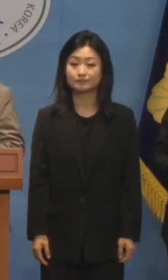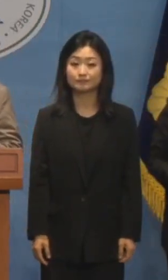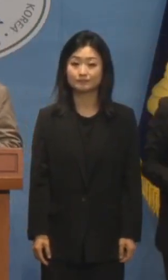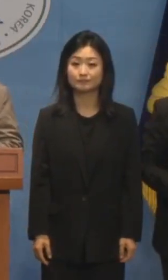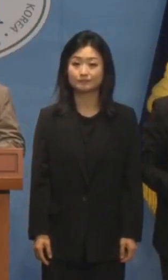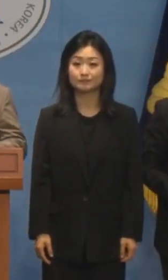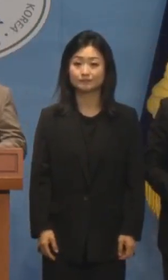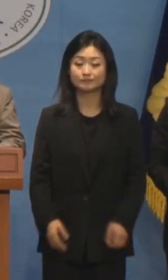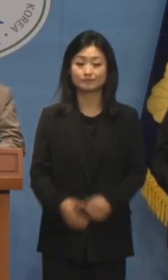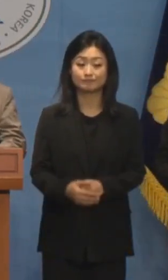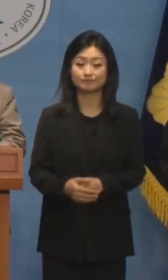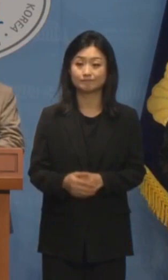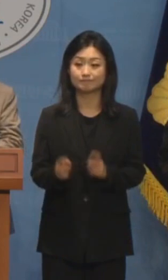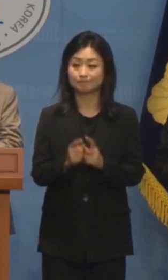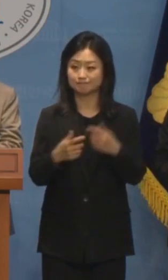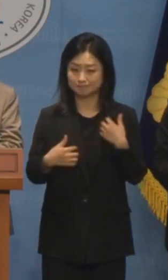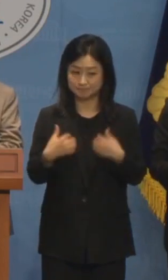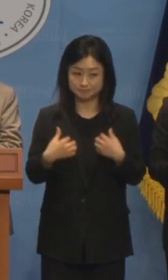최재형 목사입니다.